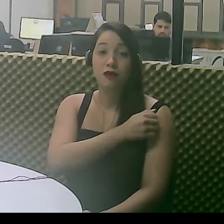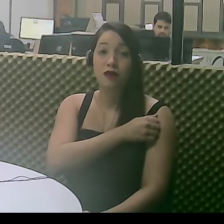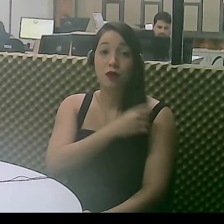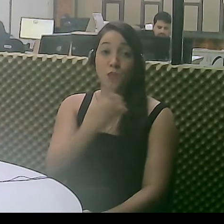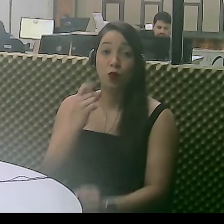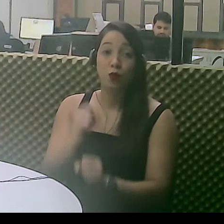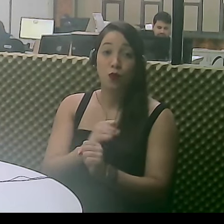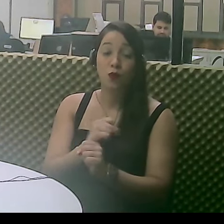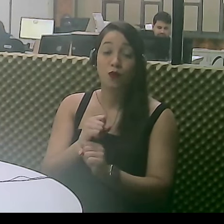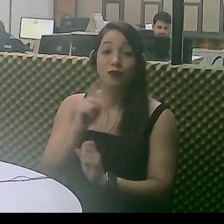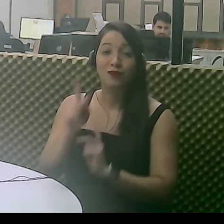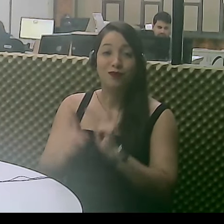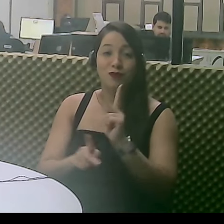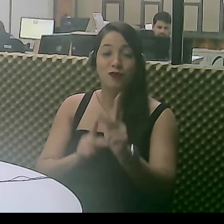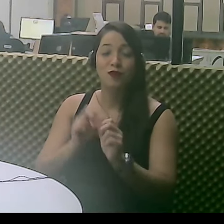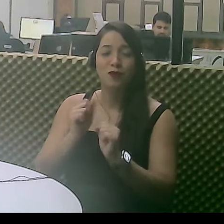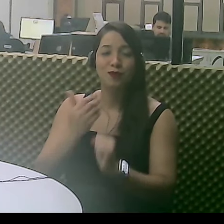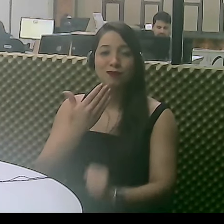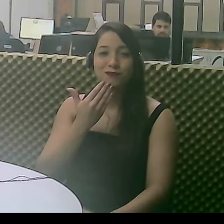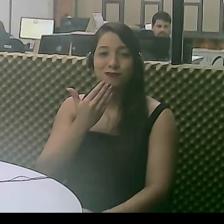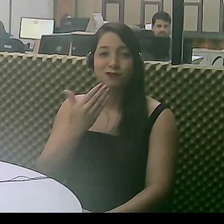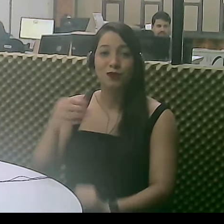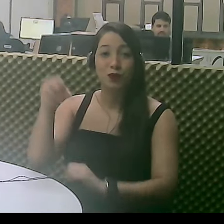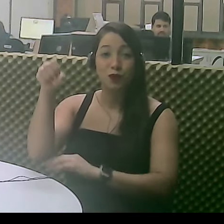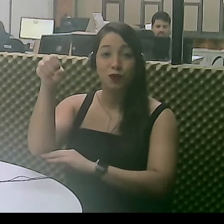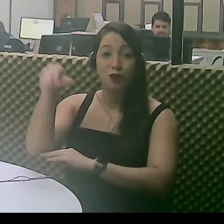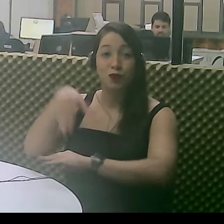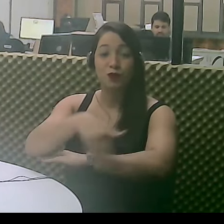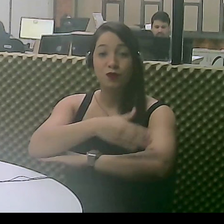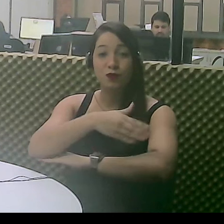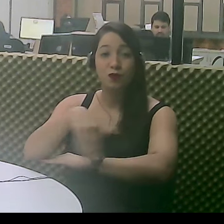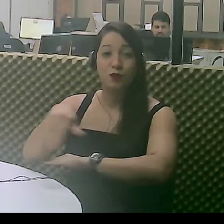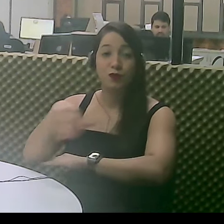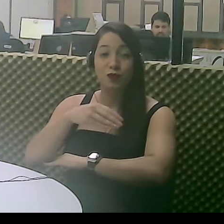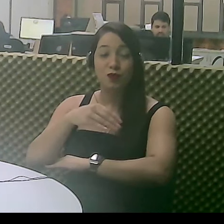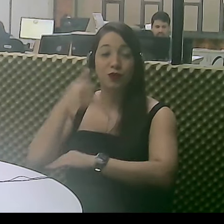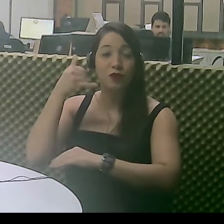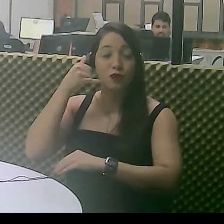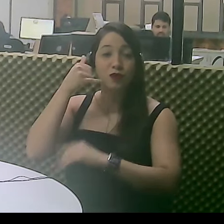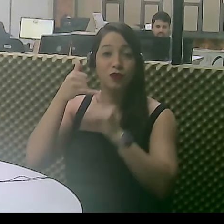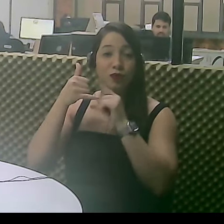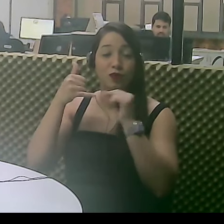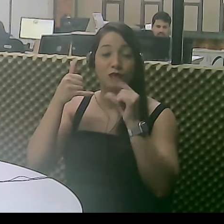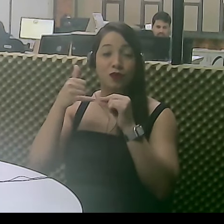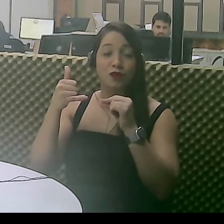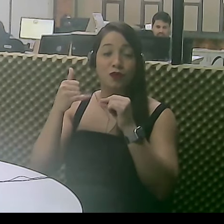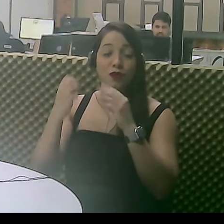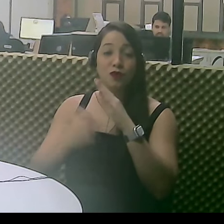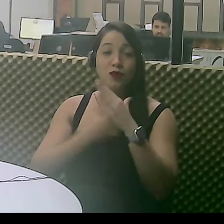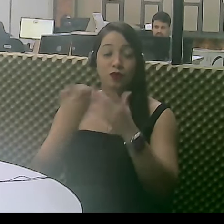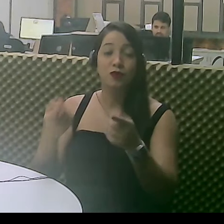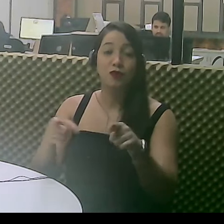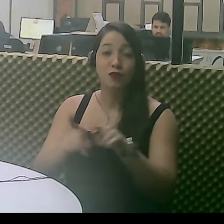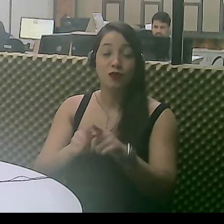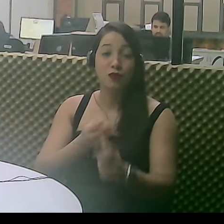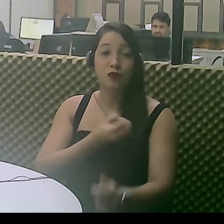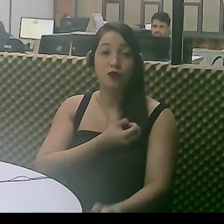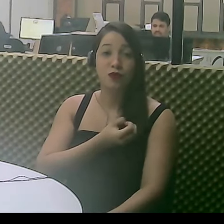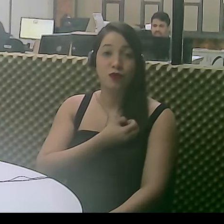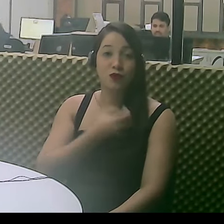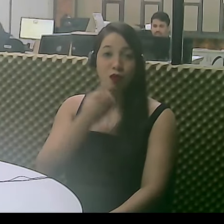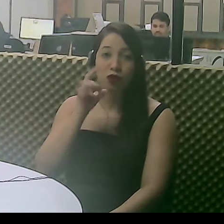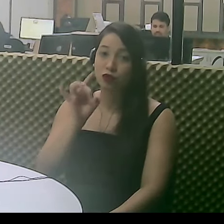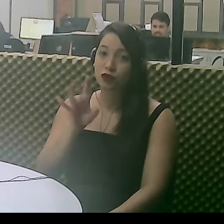a população pode encaminhar demandas de iluminação pública pelo call center da concessionária marcea o número é